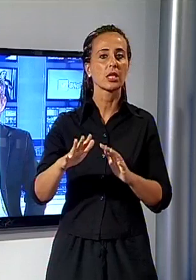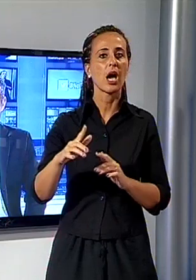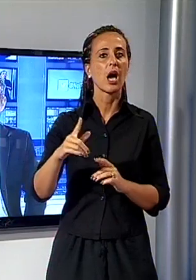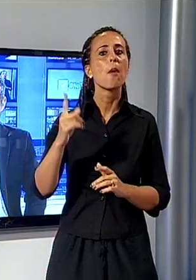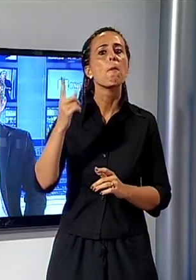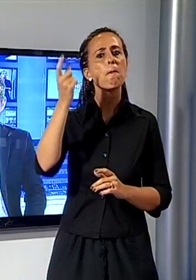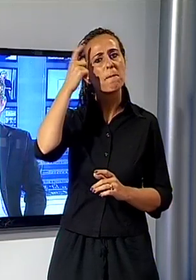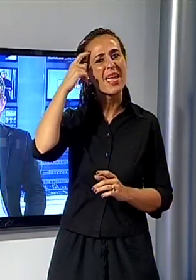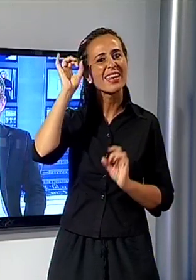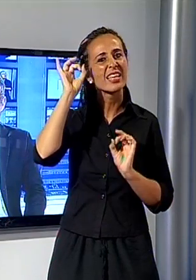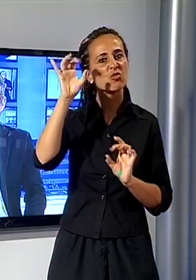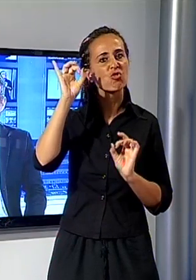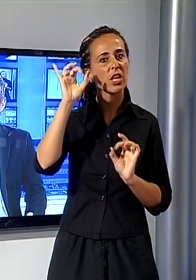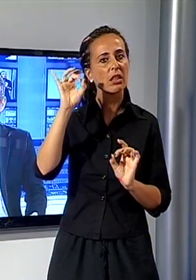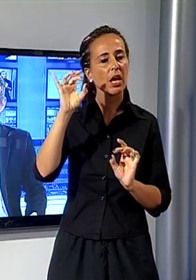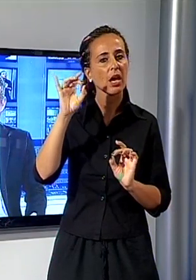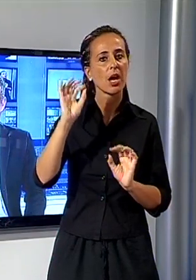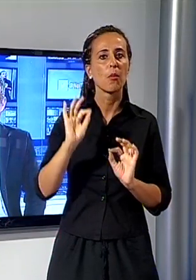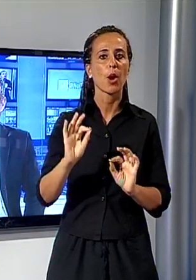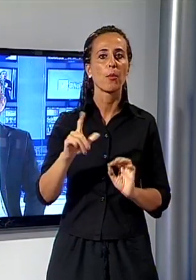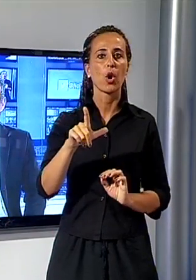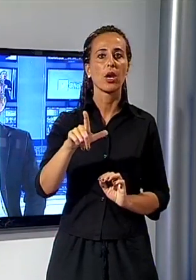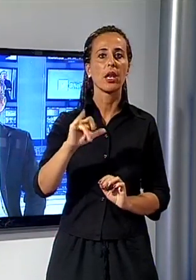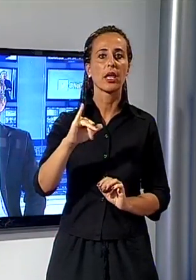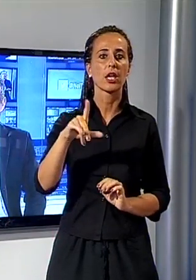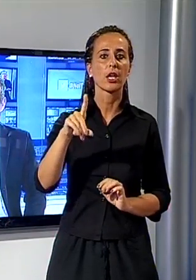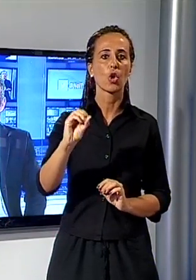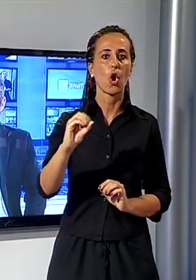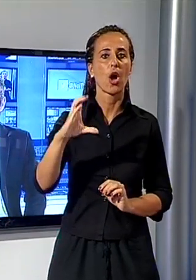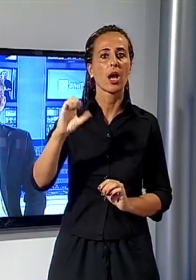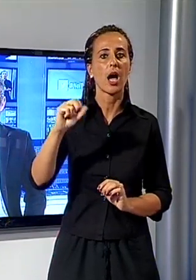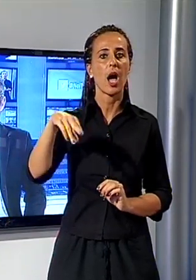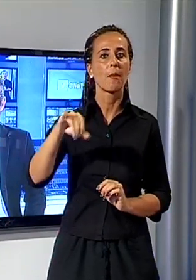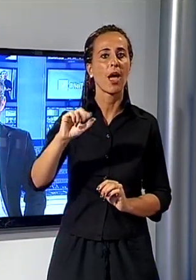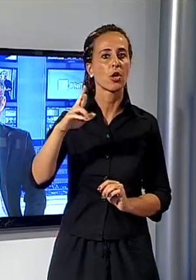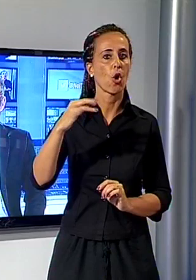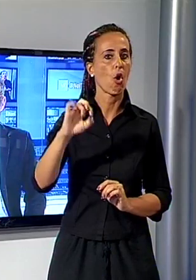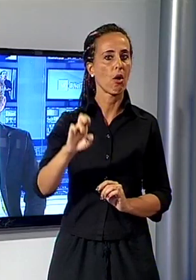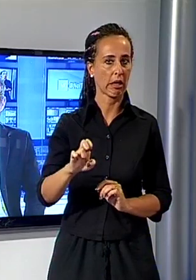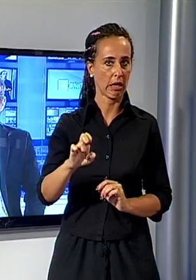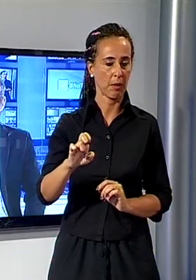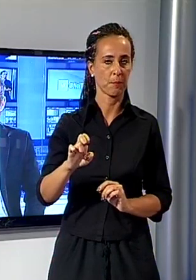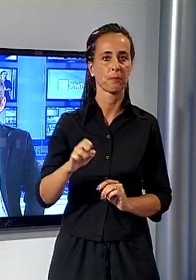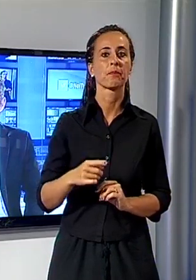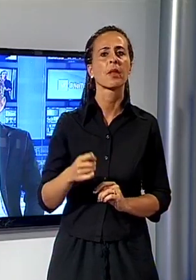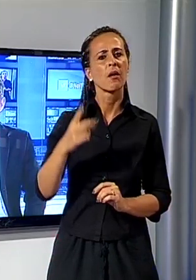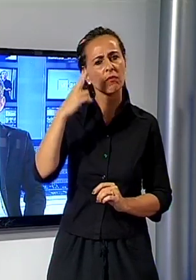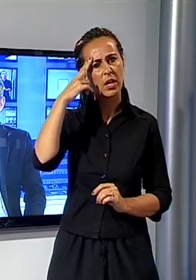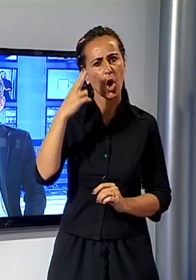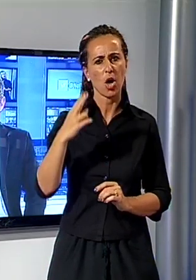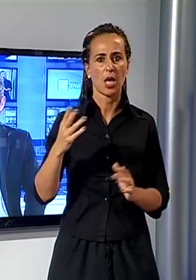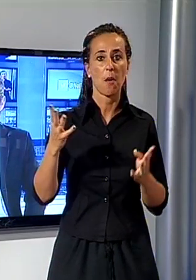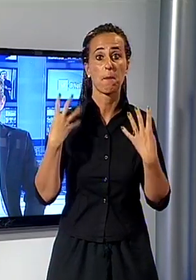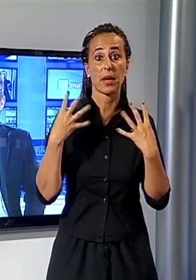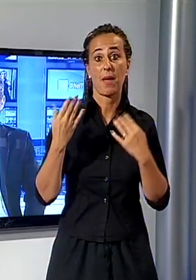Lido di Camaiore la scorsa primavera. Vi ricorderete e si parlò molto dei casi di